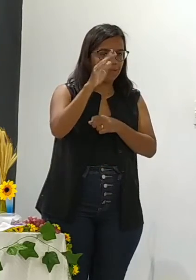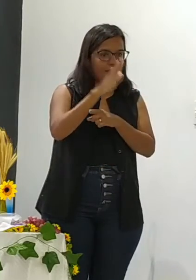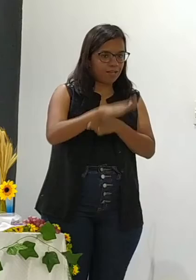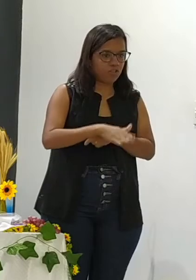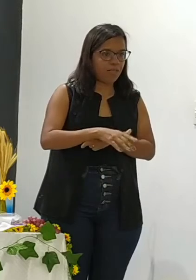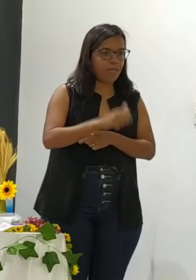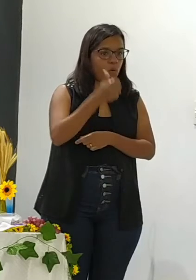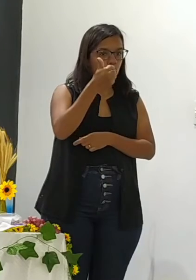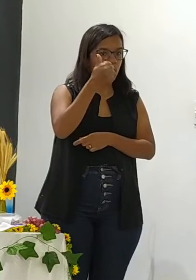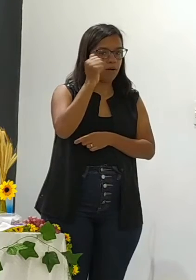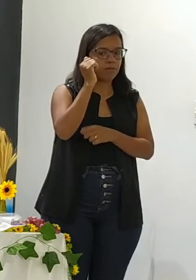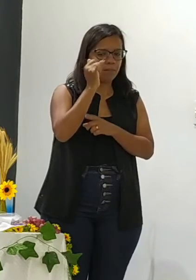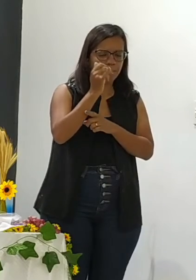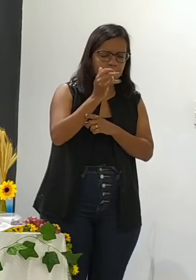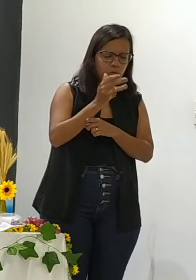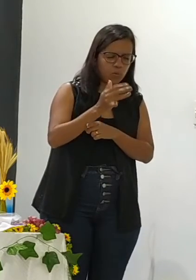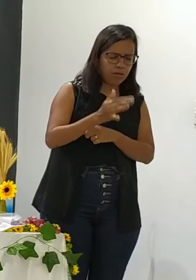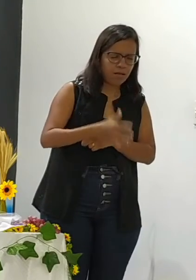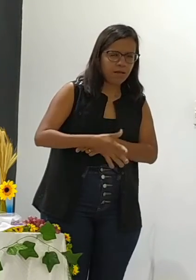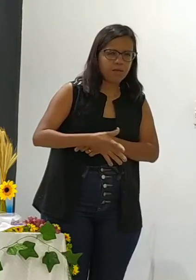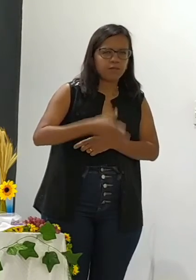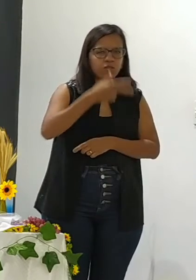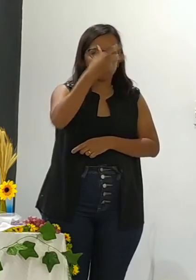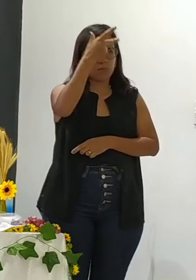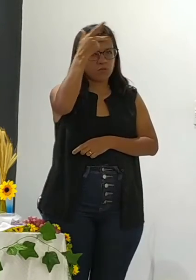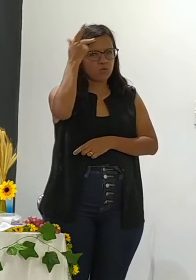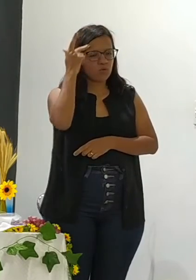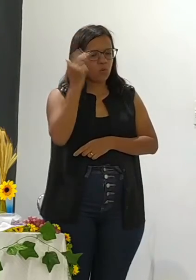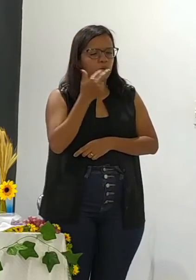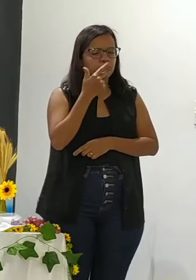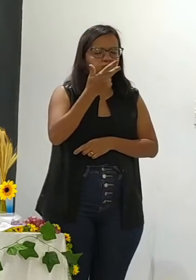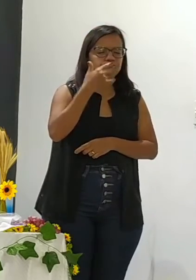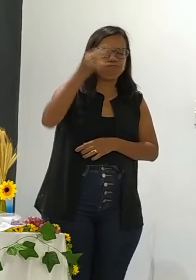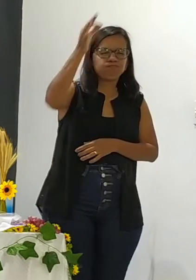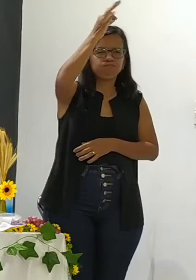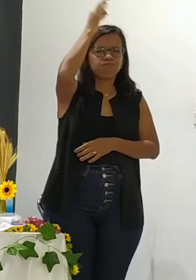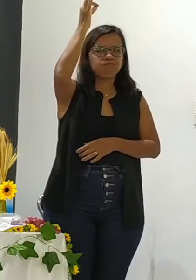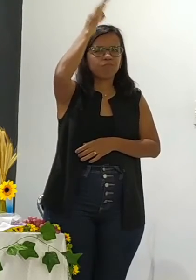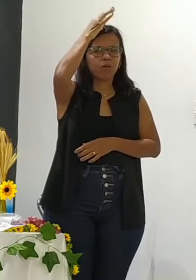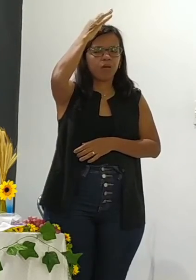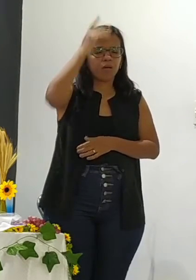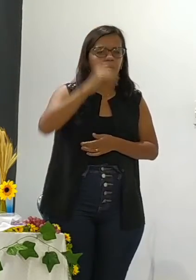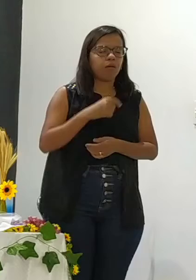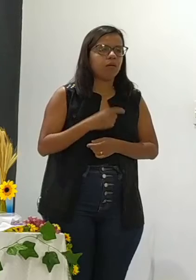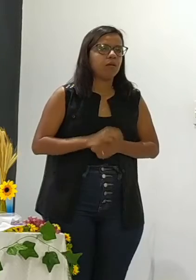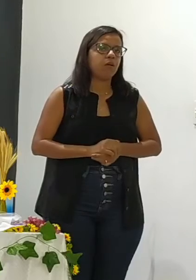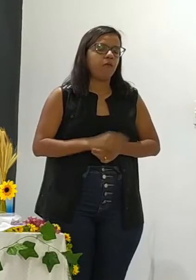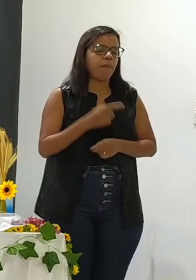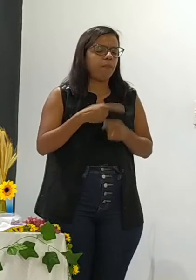manhã. E as pessoas sendo batizadas pelo Espírito Santo falando em língua, e ele falava: meu Deus do céu, por que eu não falo?